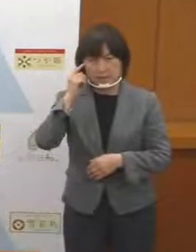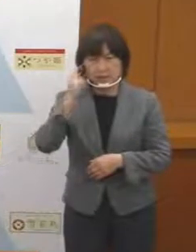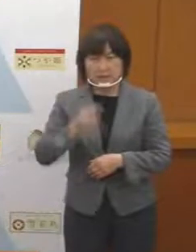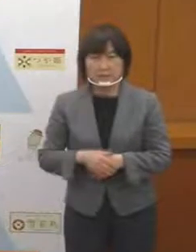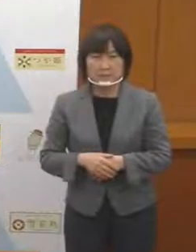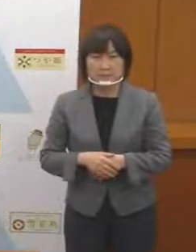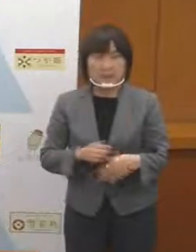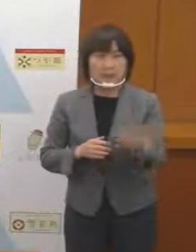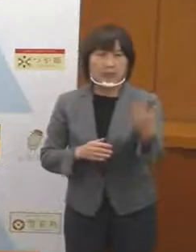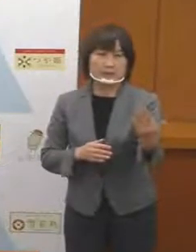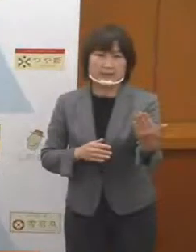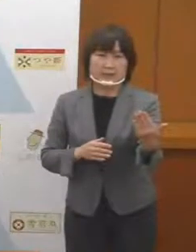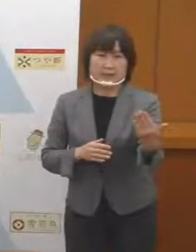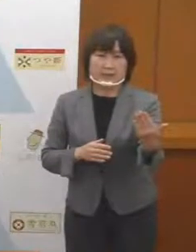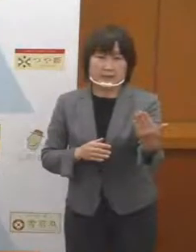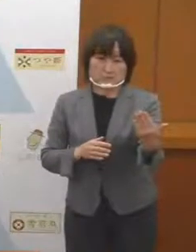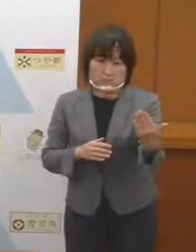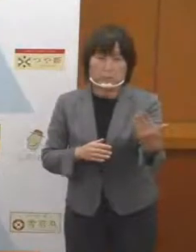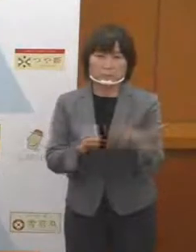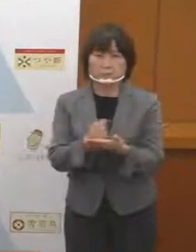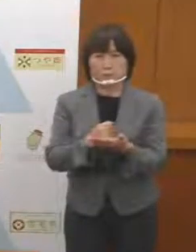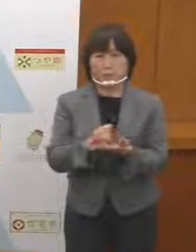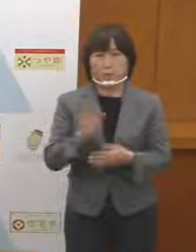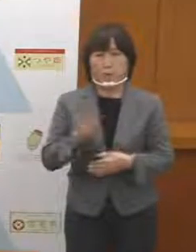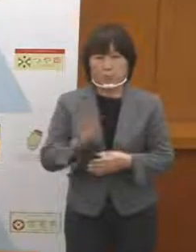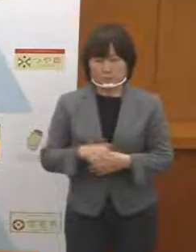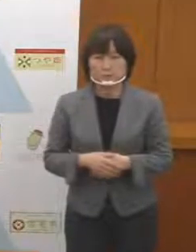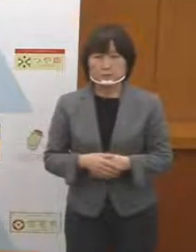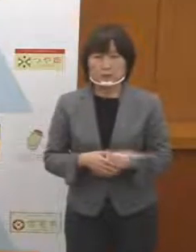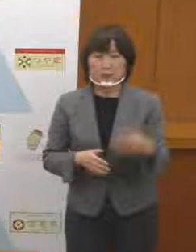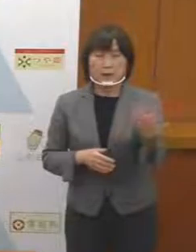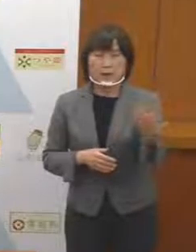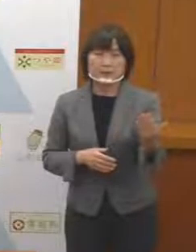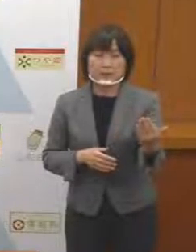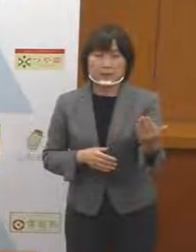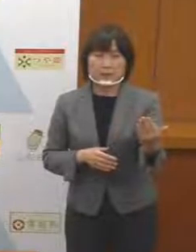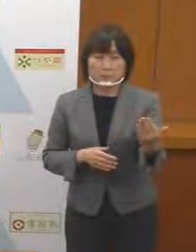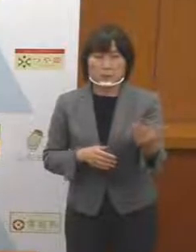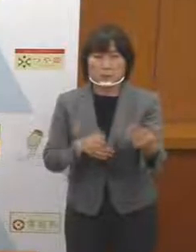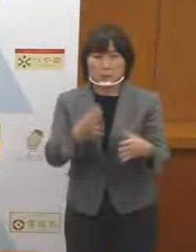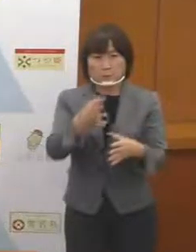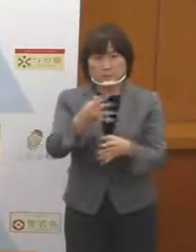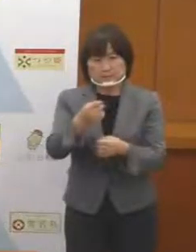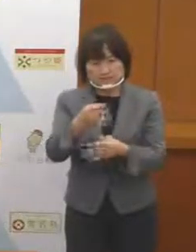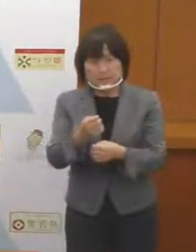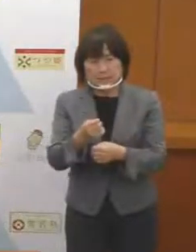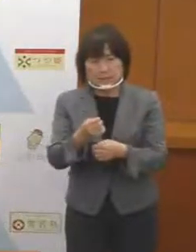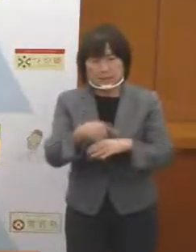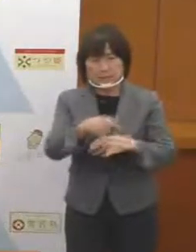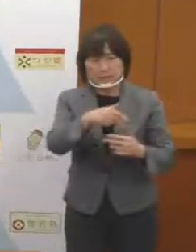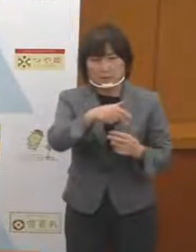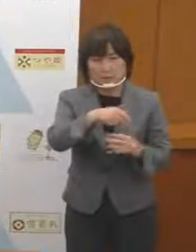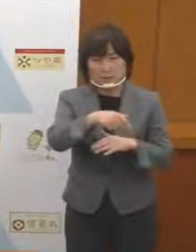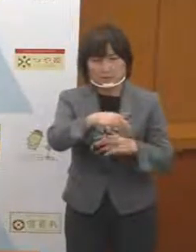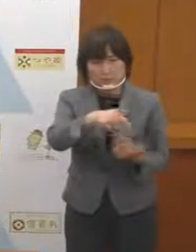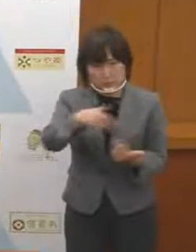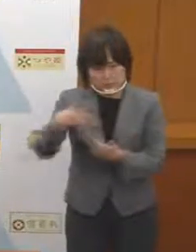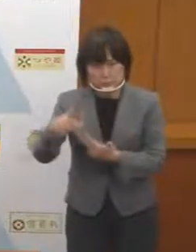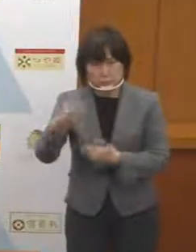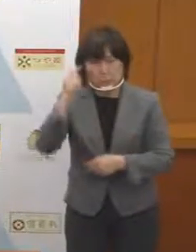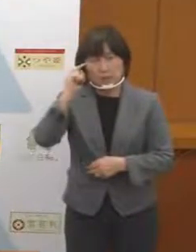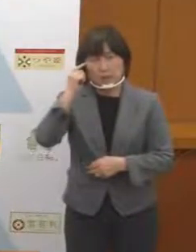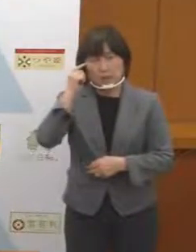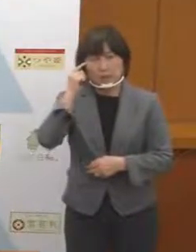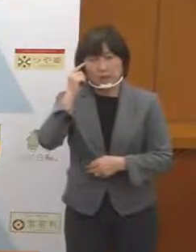相手もあることでありますのであの相手の日程というようなこともですねちょっとあのう